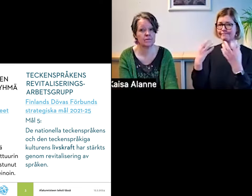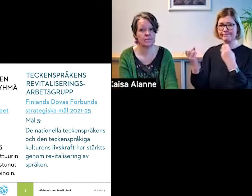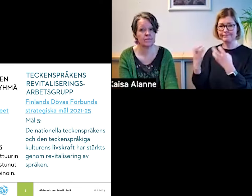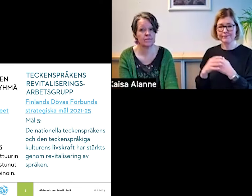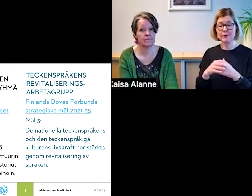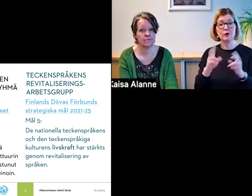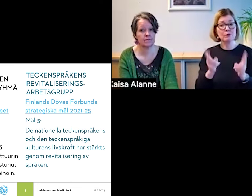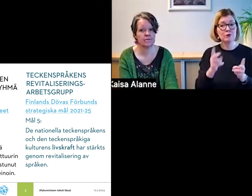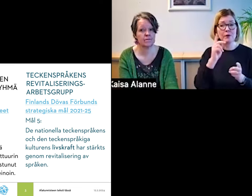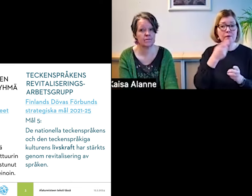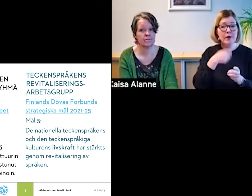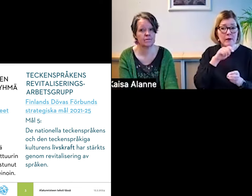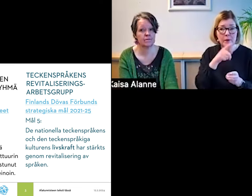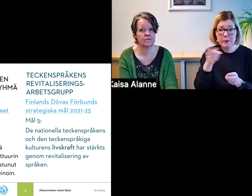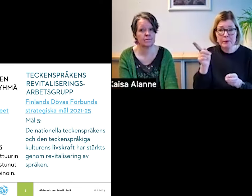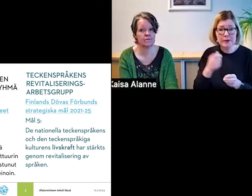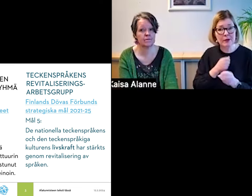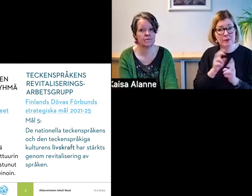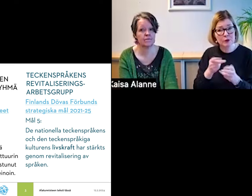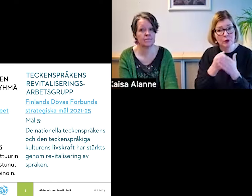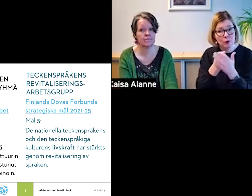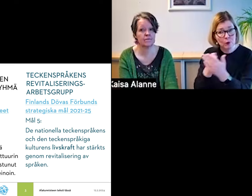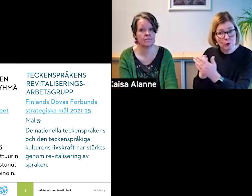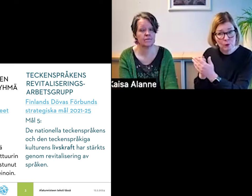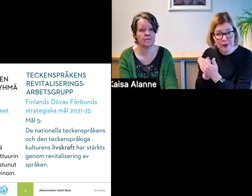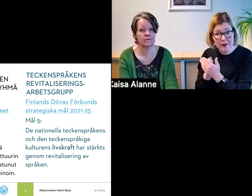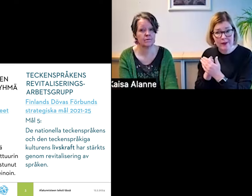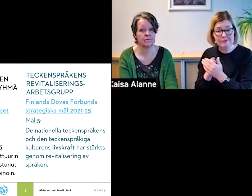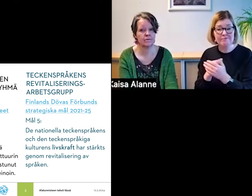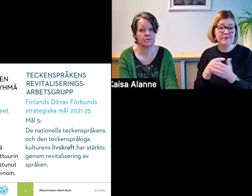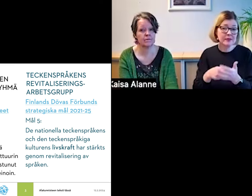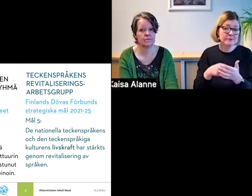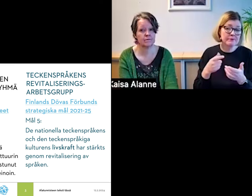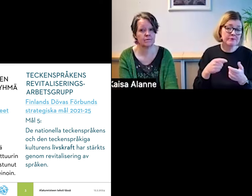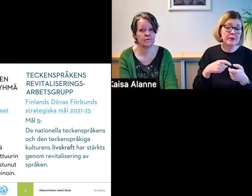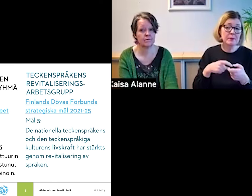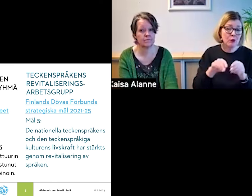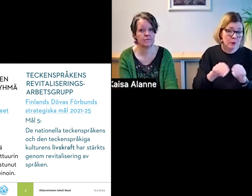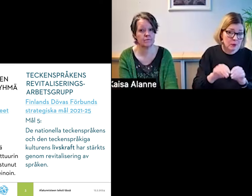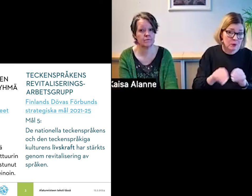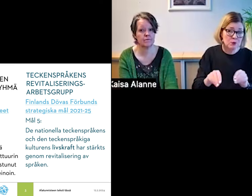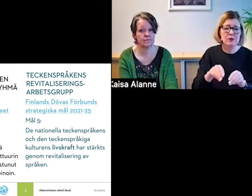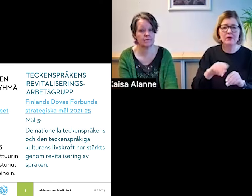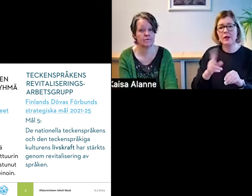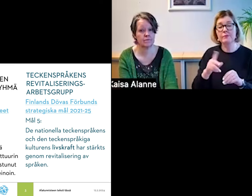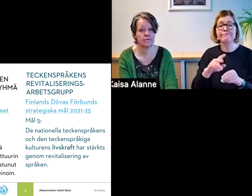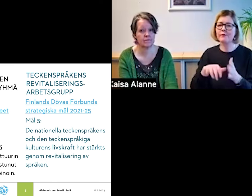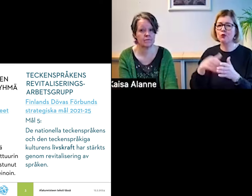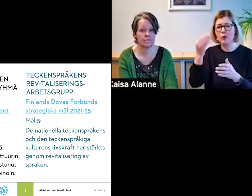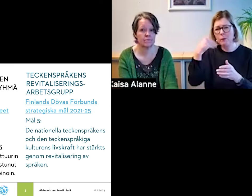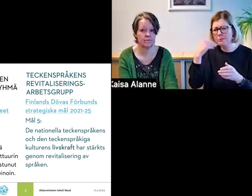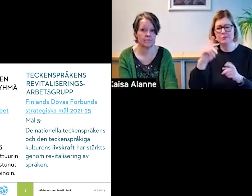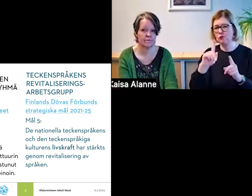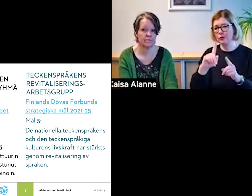elää viittomakielisessä ympäristössä, jossa myös vanhemmat saisivat tukea viittomakieleen.